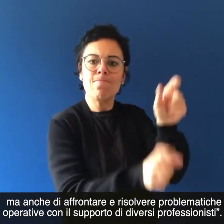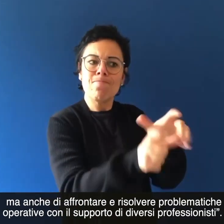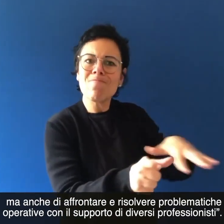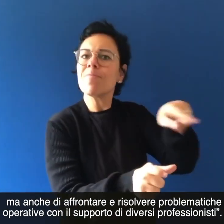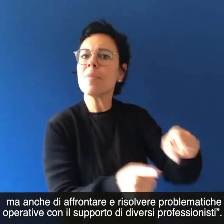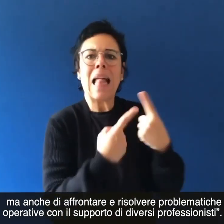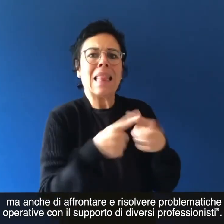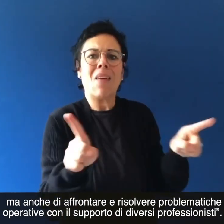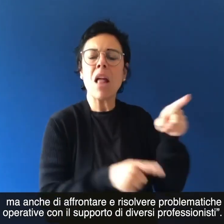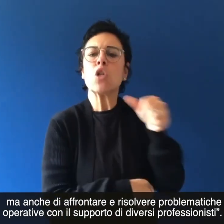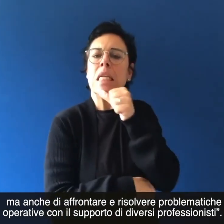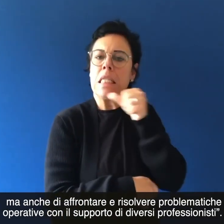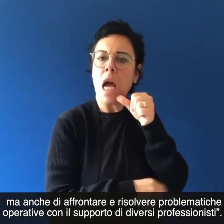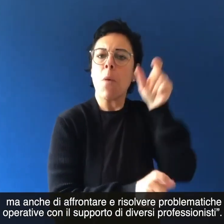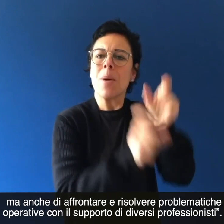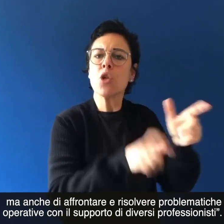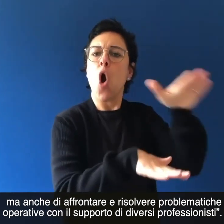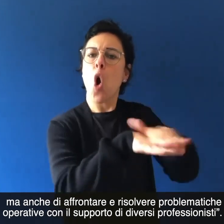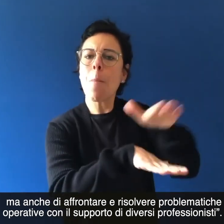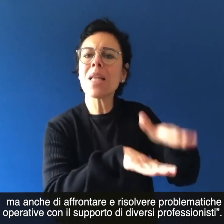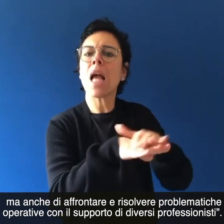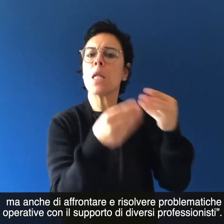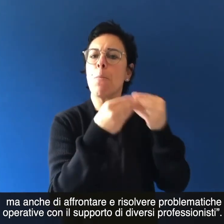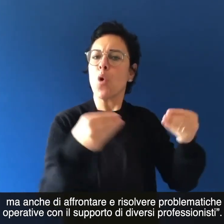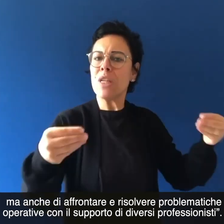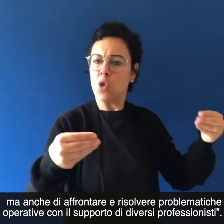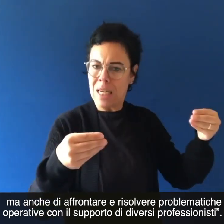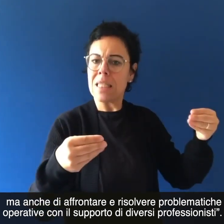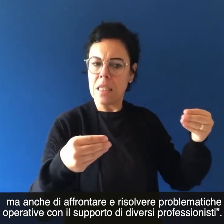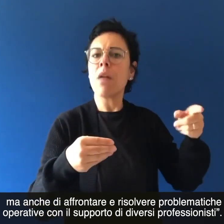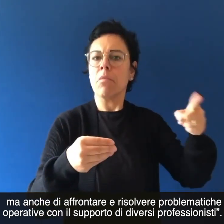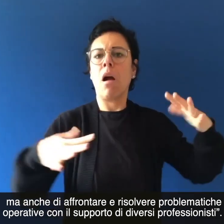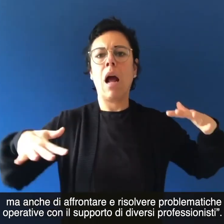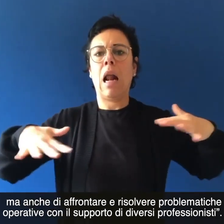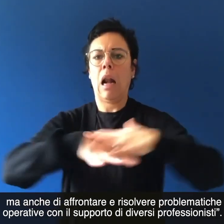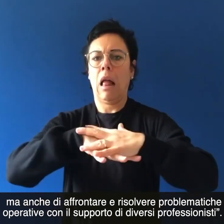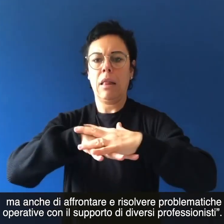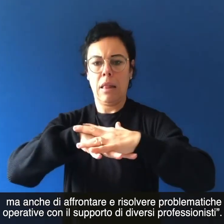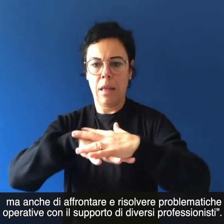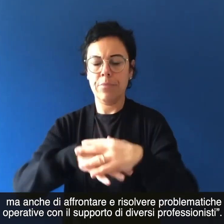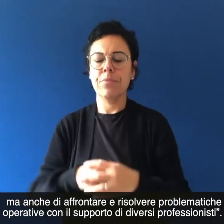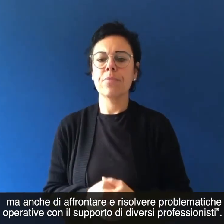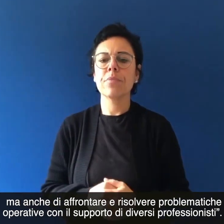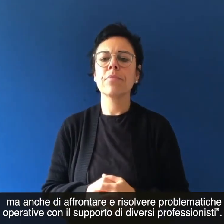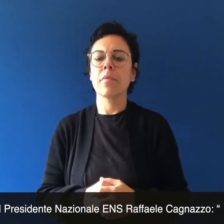ma anche di affrontare e risolvere problematiche operative con il supporto di diversi professionisti.